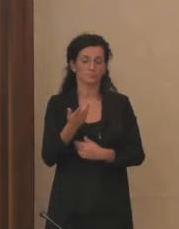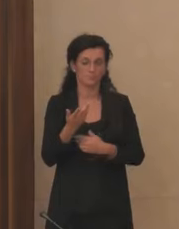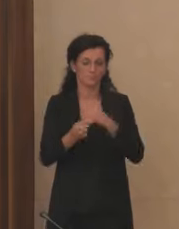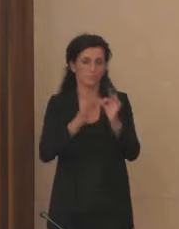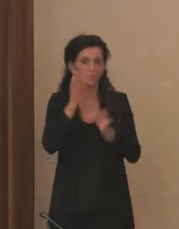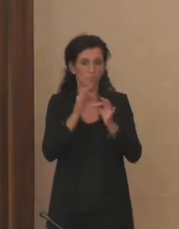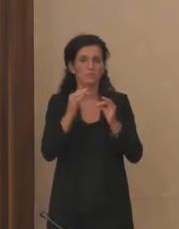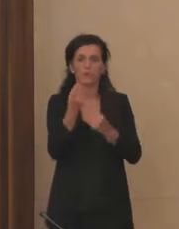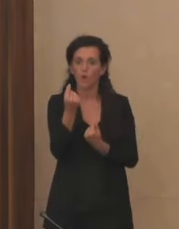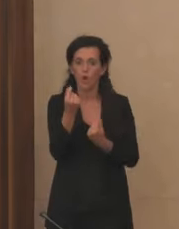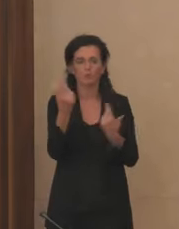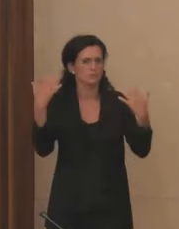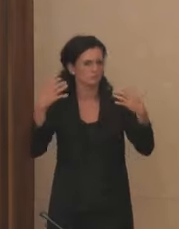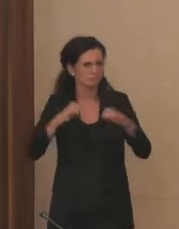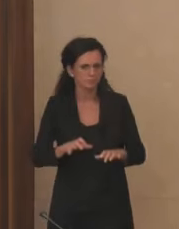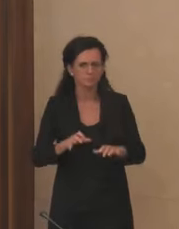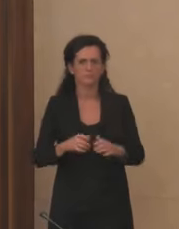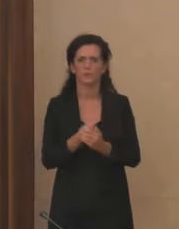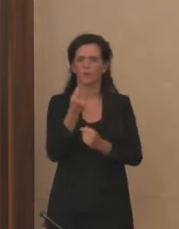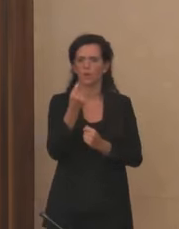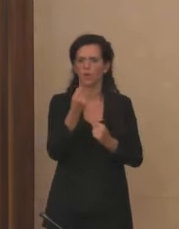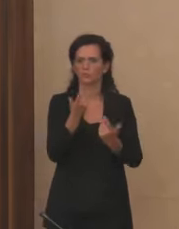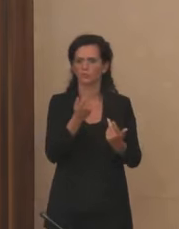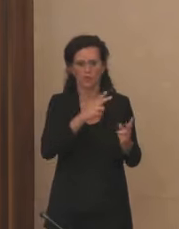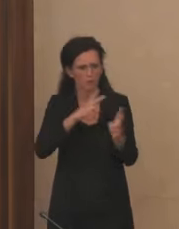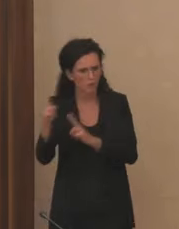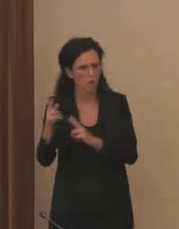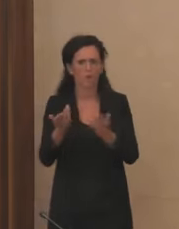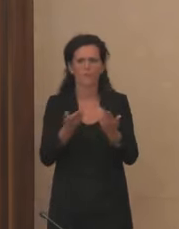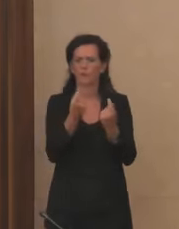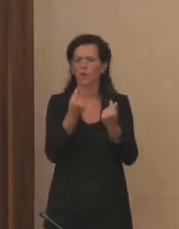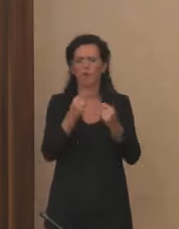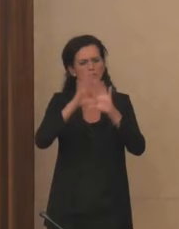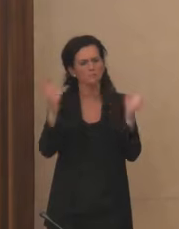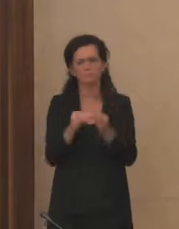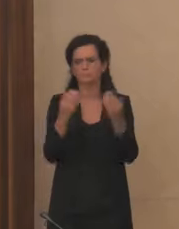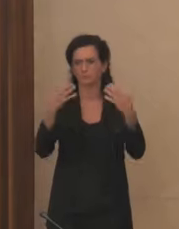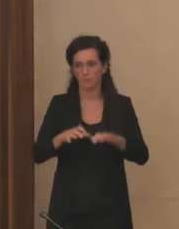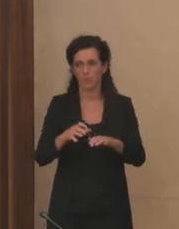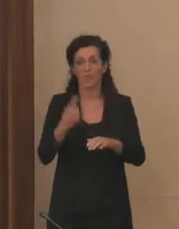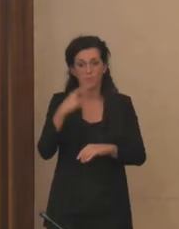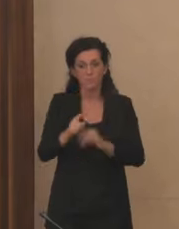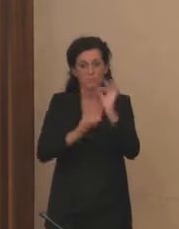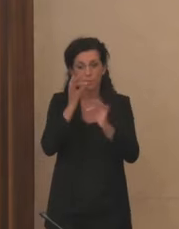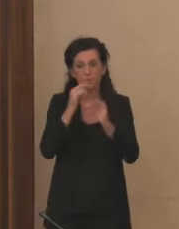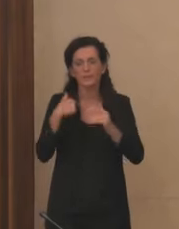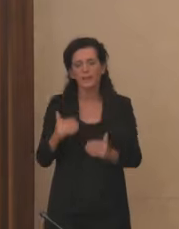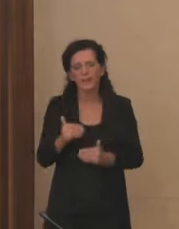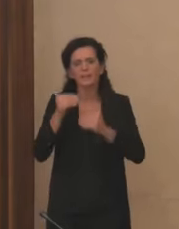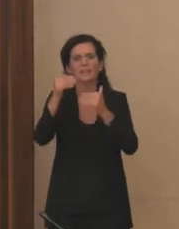di ugenza, costi di ricoveri, e soprattutto non dobbiamo rinviare